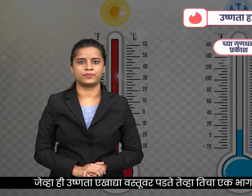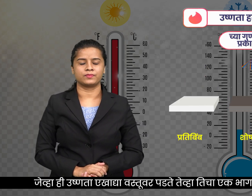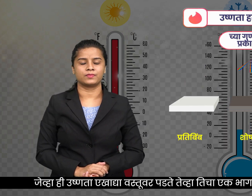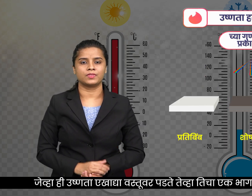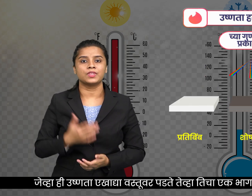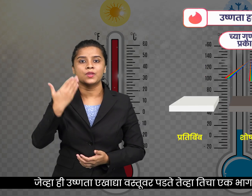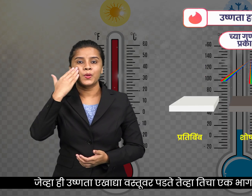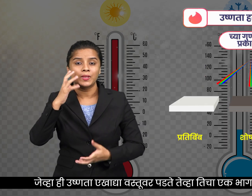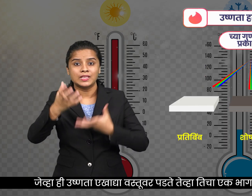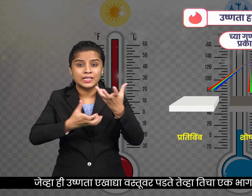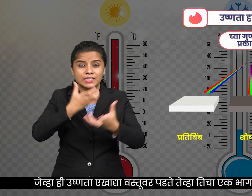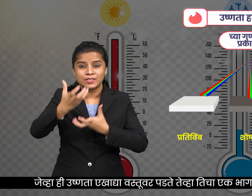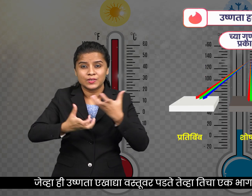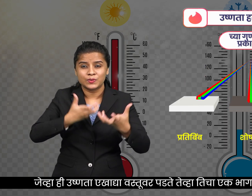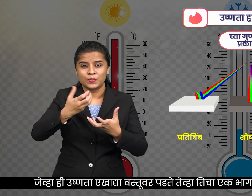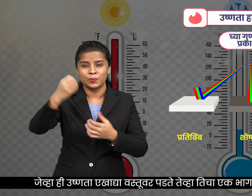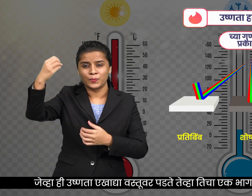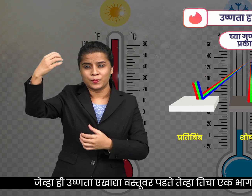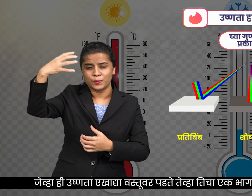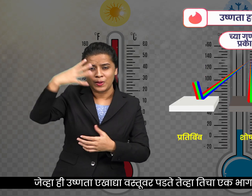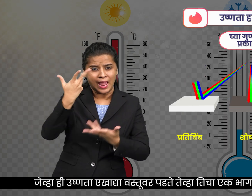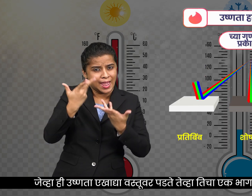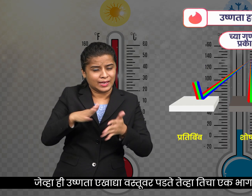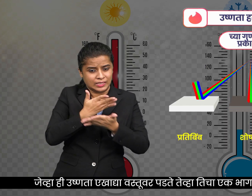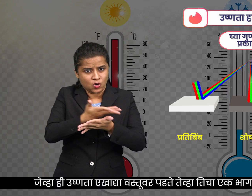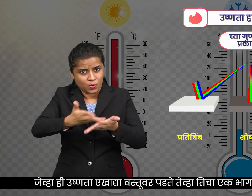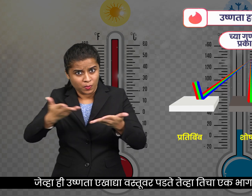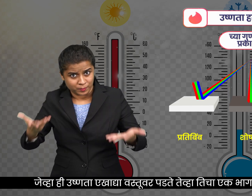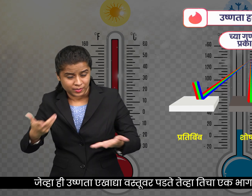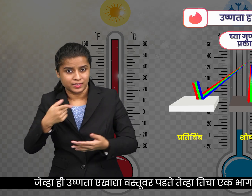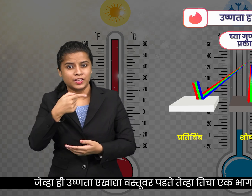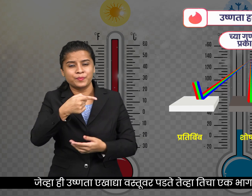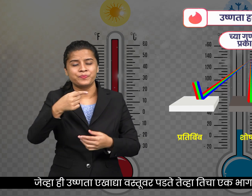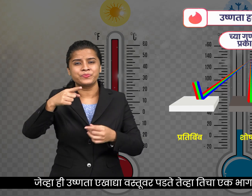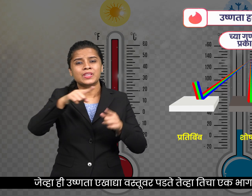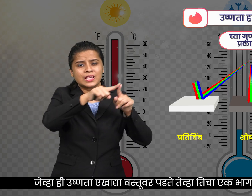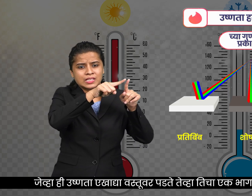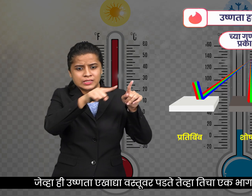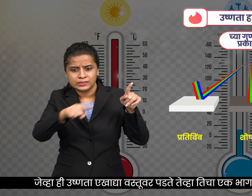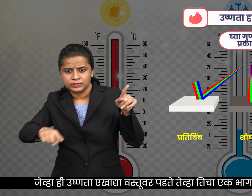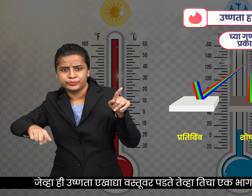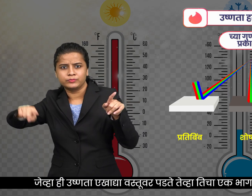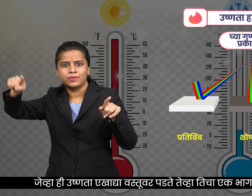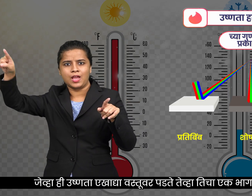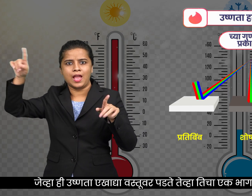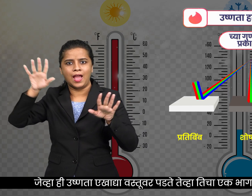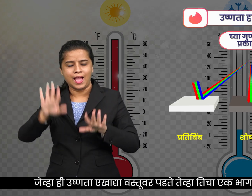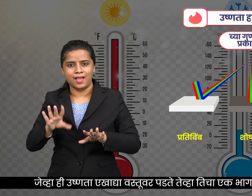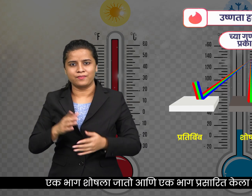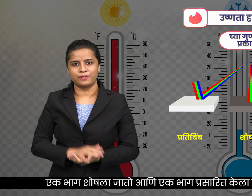जेव्हा ही उष्णता एखाद्या वस्तूवर पडते तेव्हा तिचा एक भाग परावर्तित होतो, एक